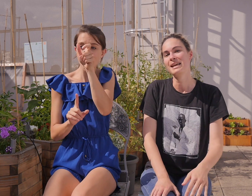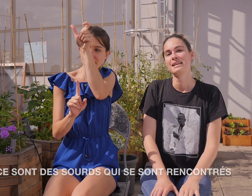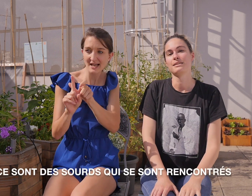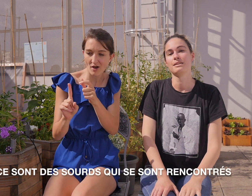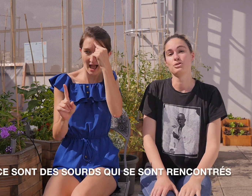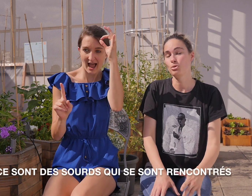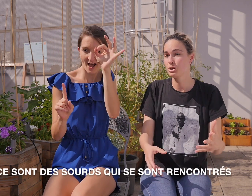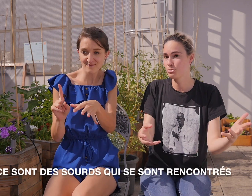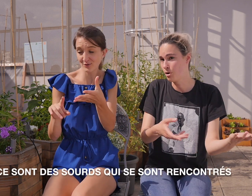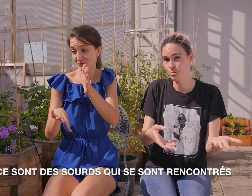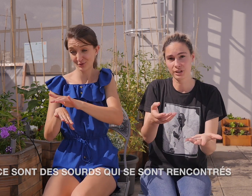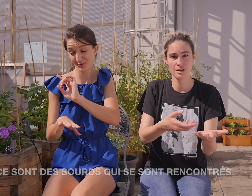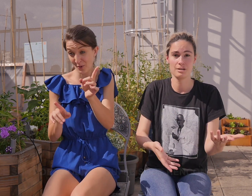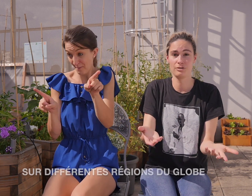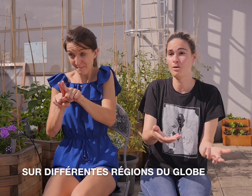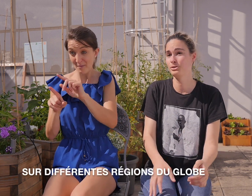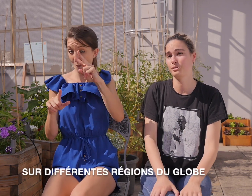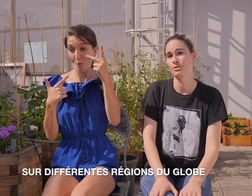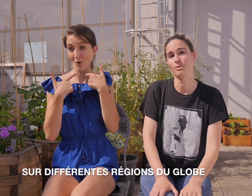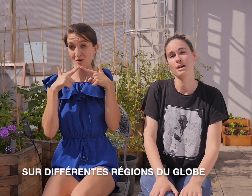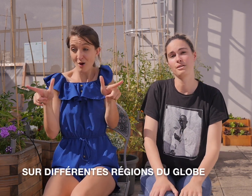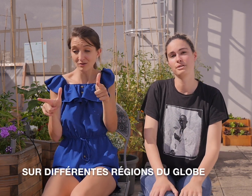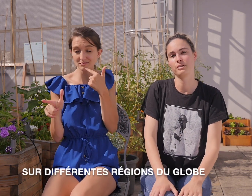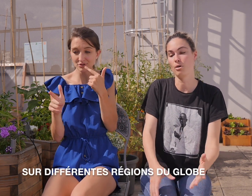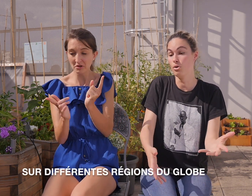langues, c'est des sourds qui se sont rencontrés à différentes